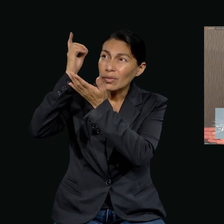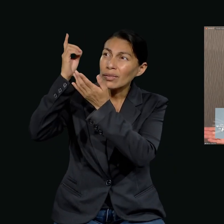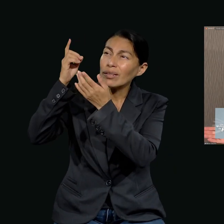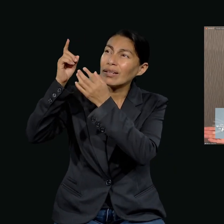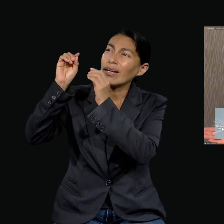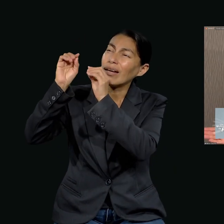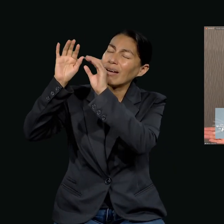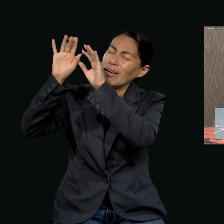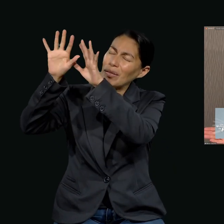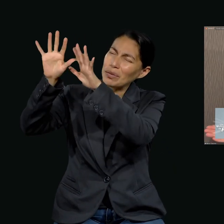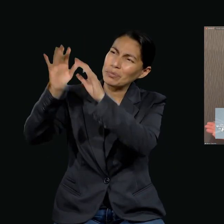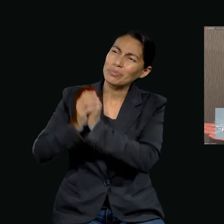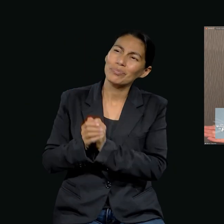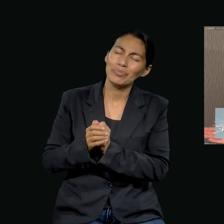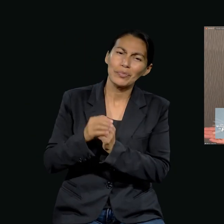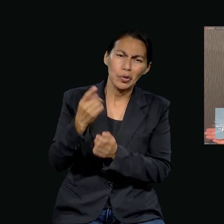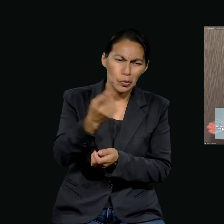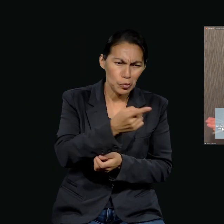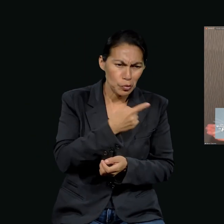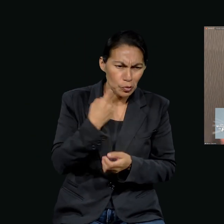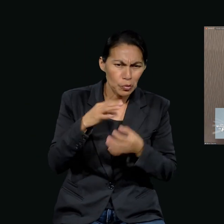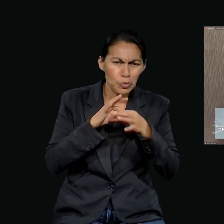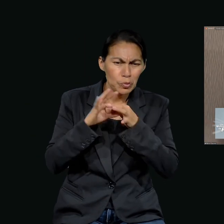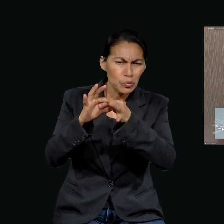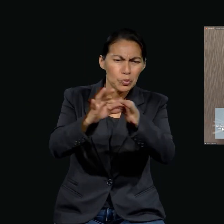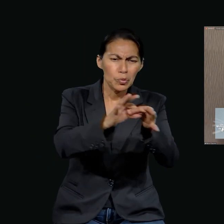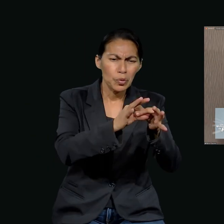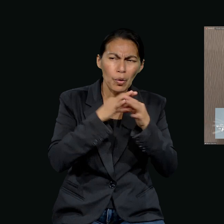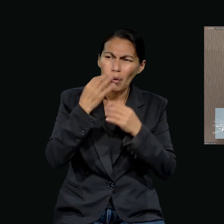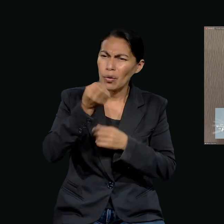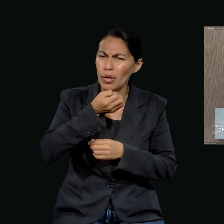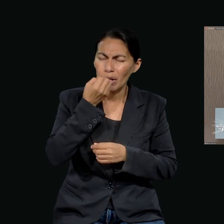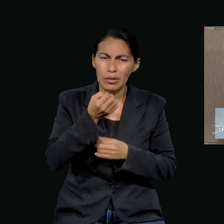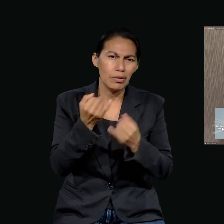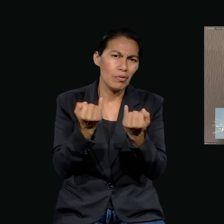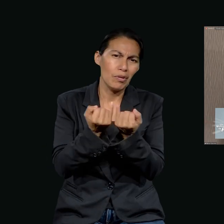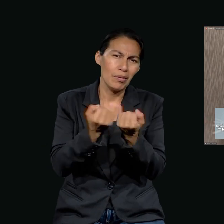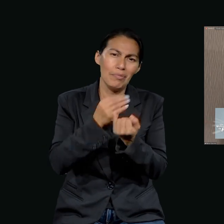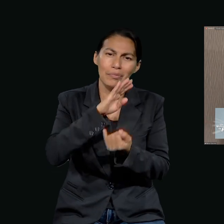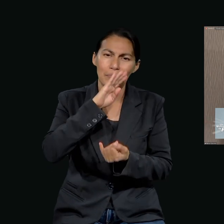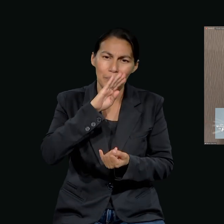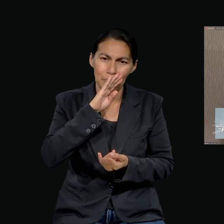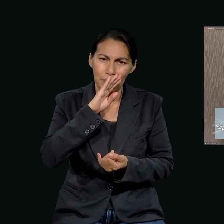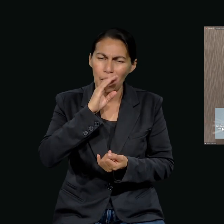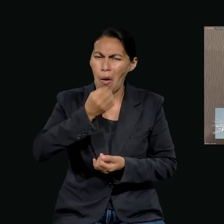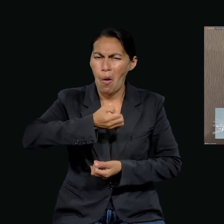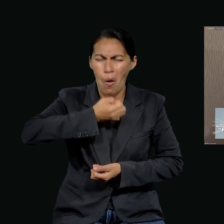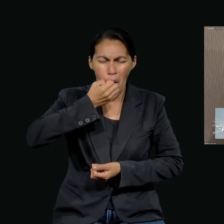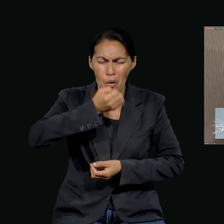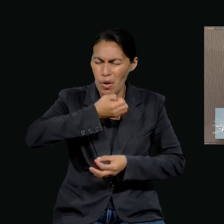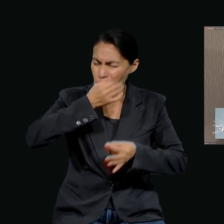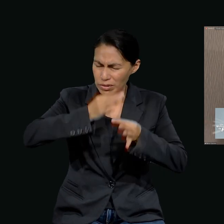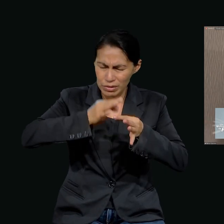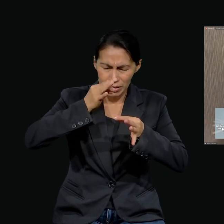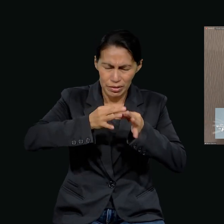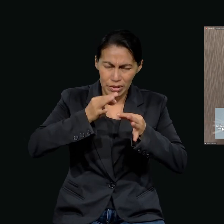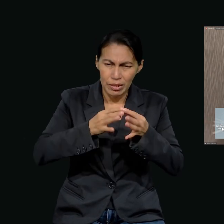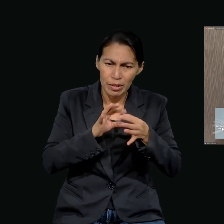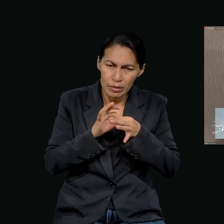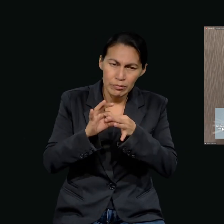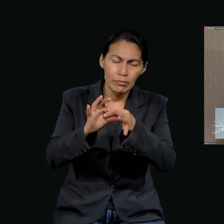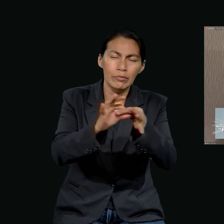Conecta Las peticiones De una madre Llegan Hasta el trono De la gracia De Dios Y nos unimos A ti